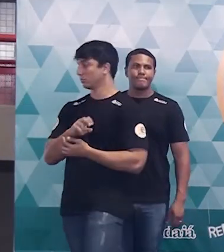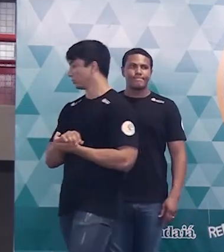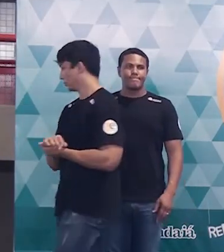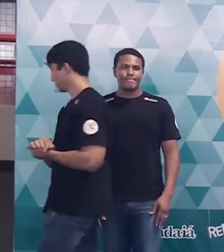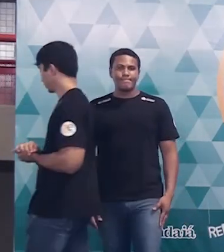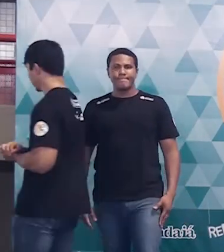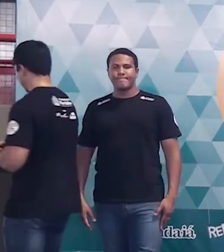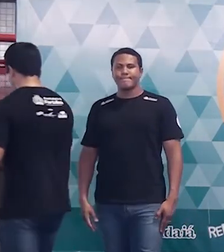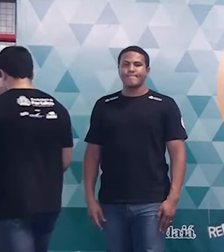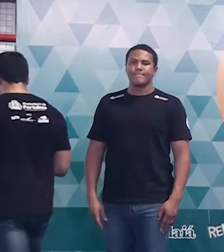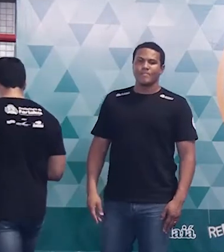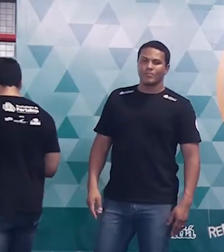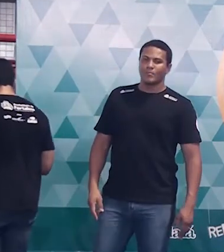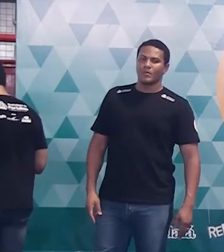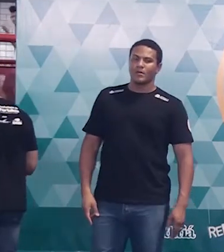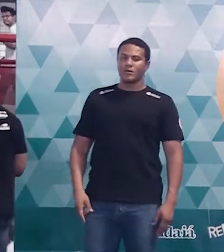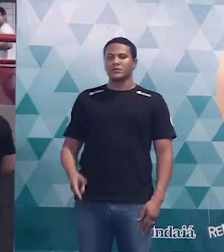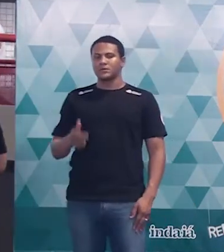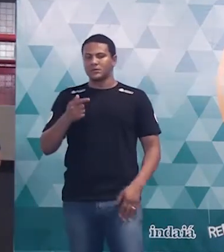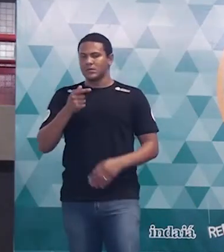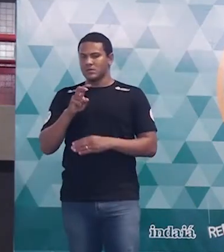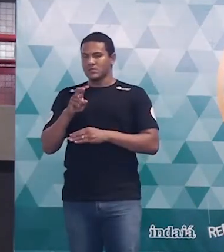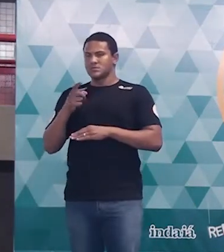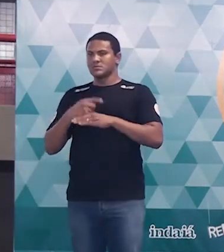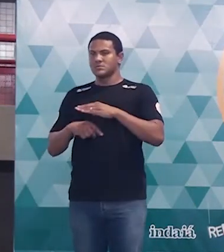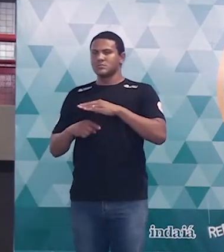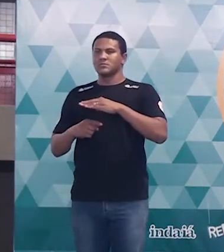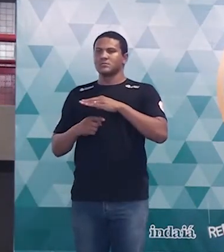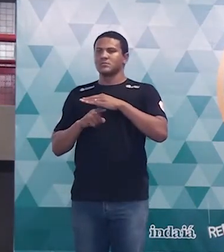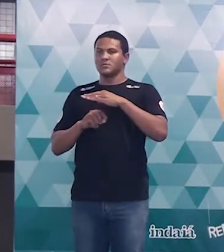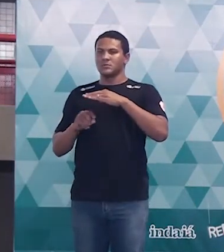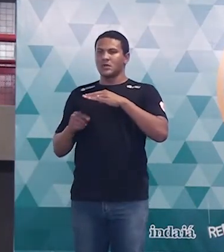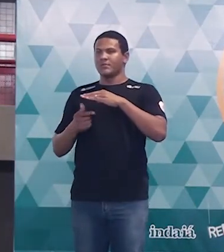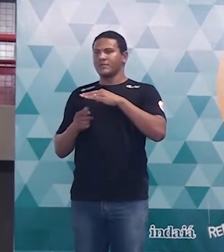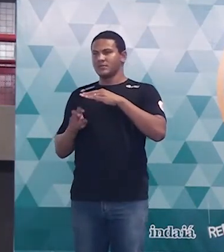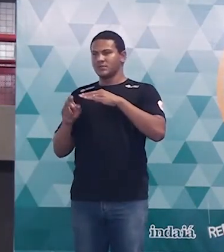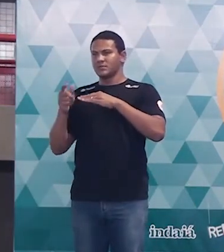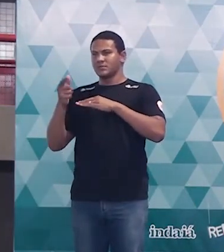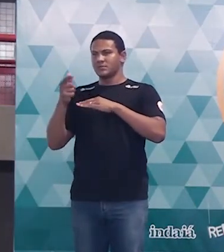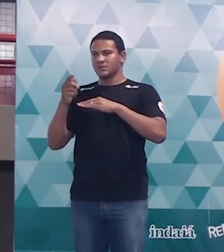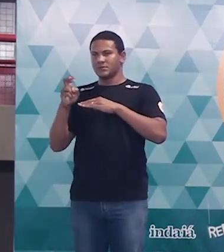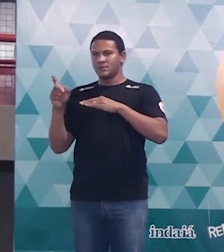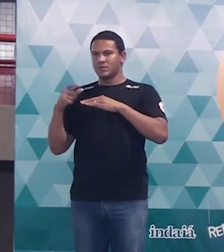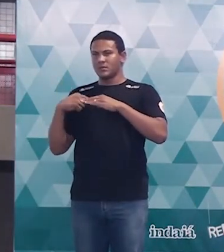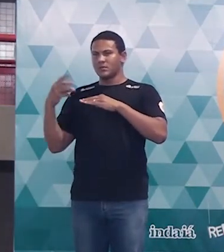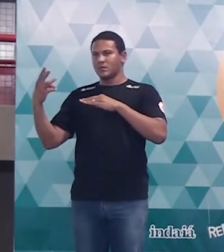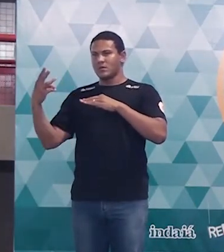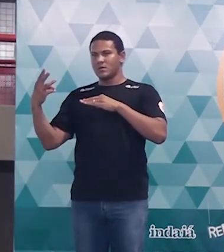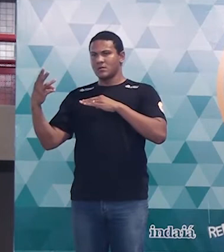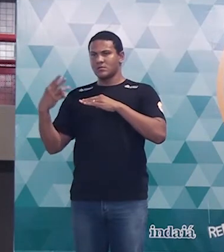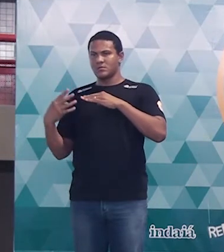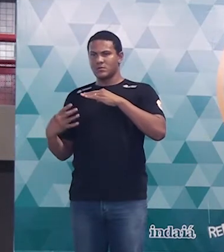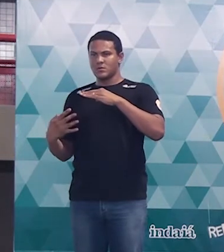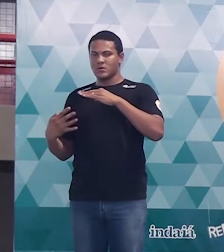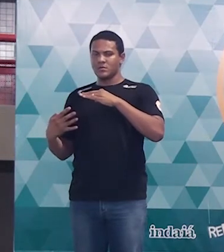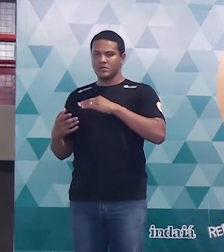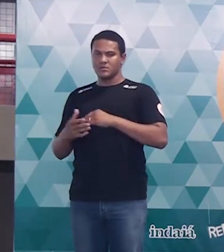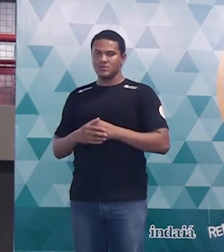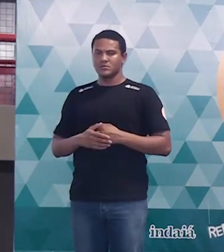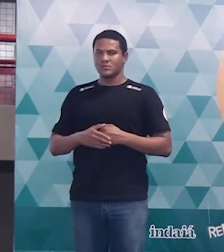por 25 é 3, 100 por 25 é 4. 3 quartos, a opção para isso é o item